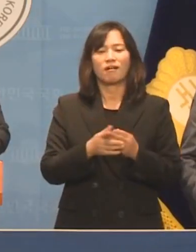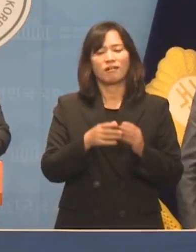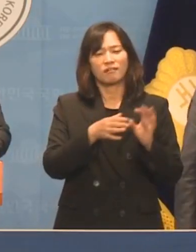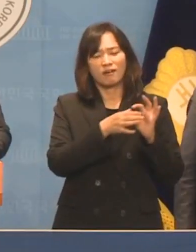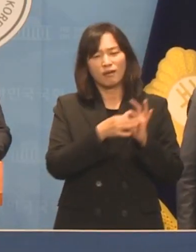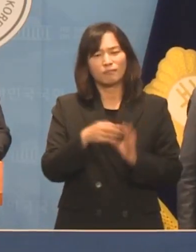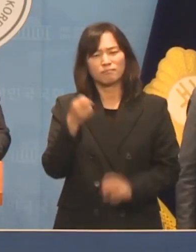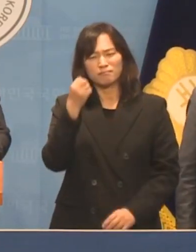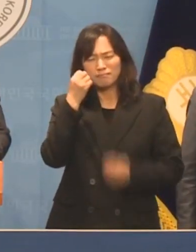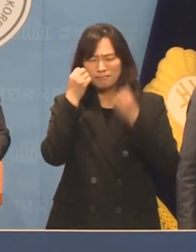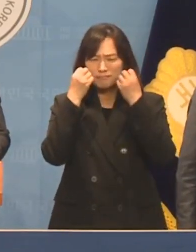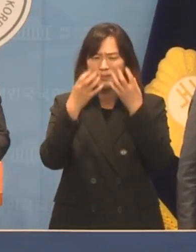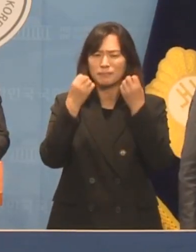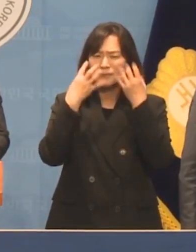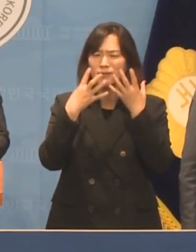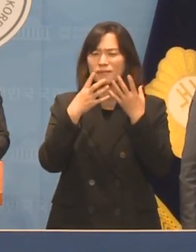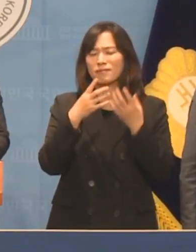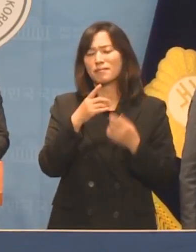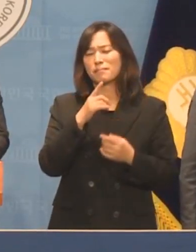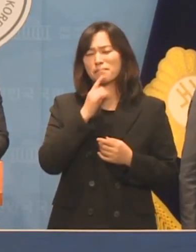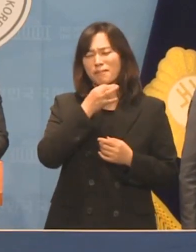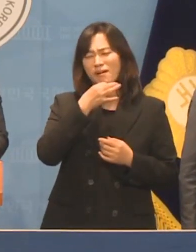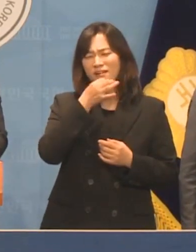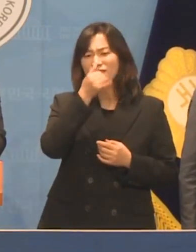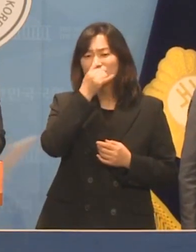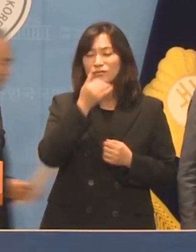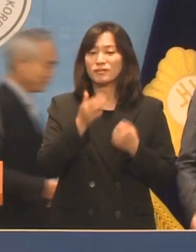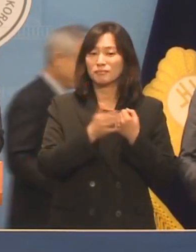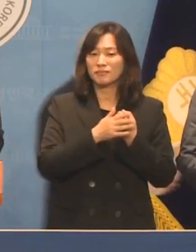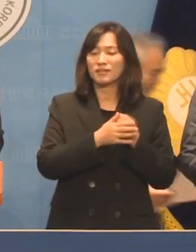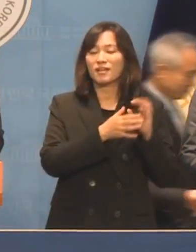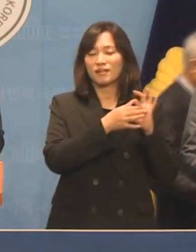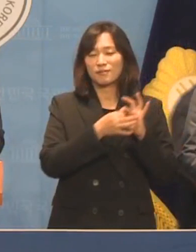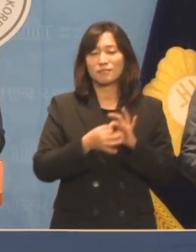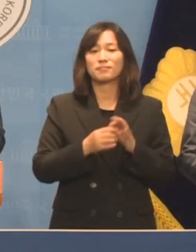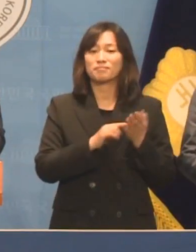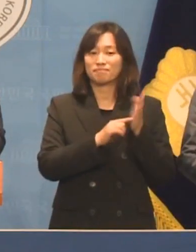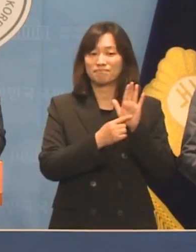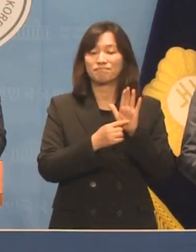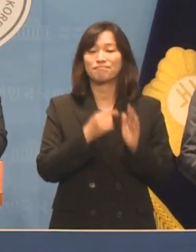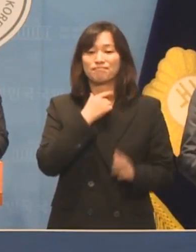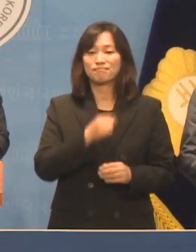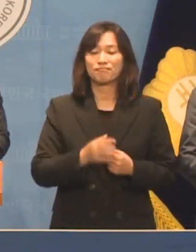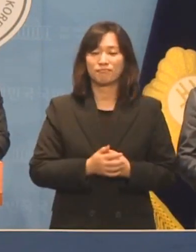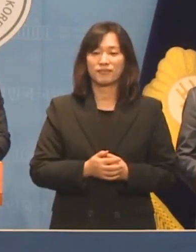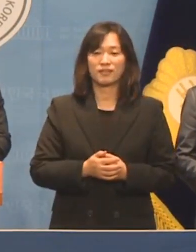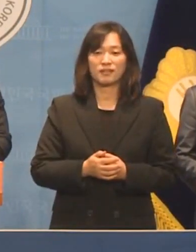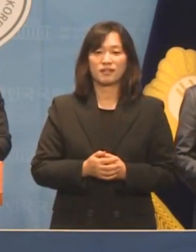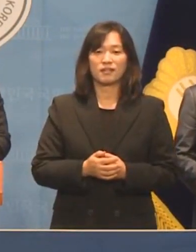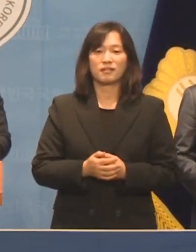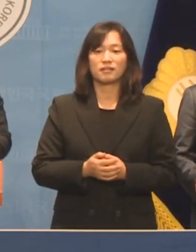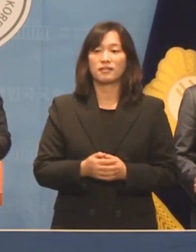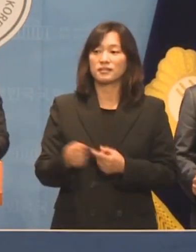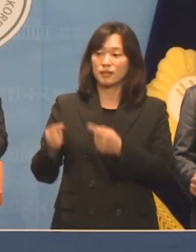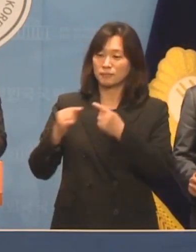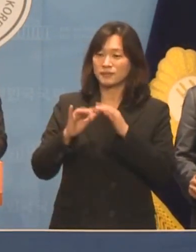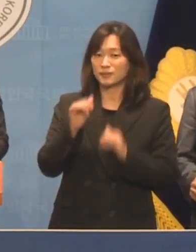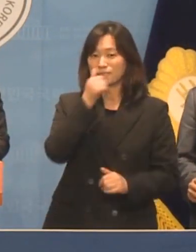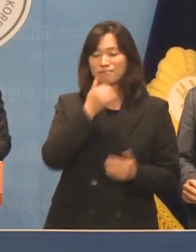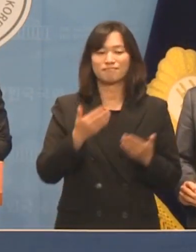국민 여러분들께 알려드리기 위해서 나왔습니다. 먼저 명태균 게이트 진상조사단 기자회견을 하기 전에 참석자